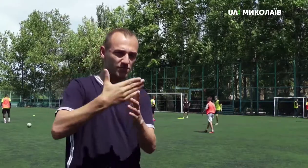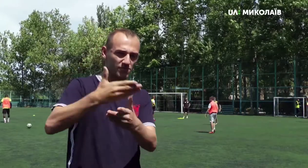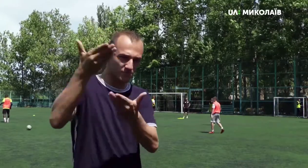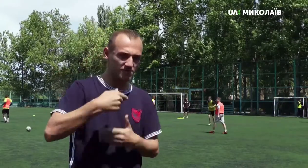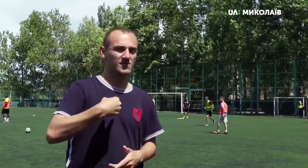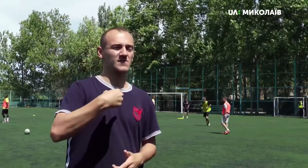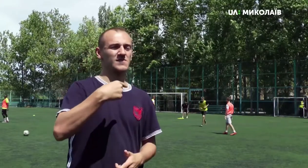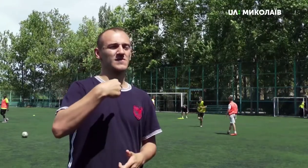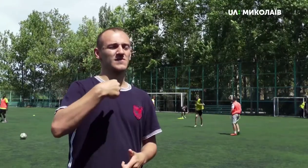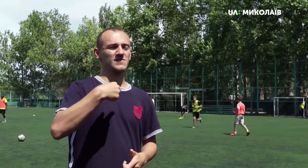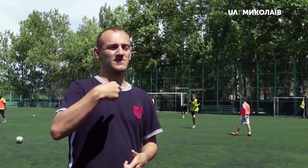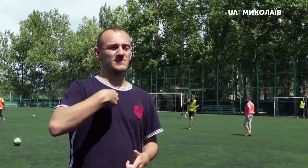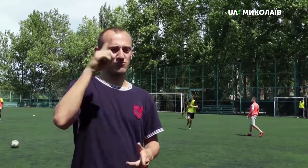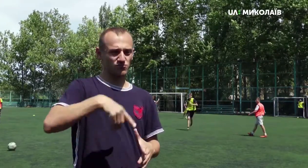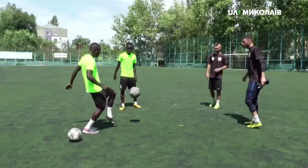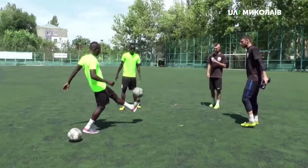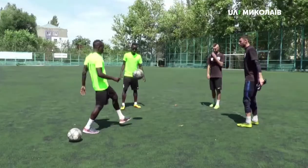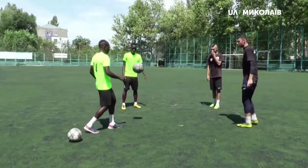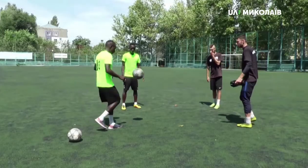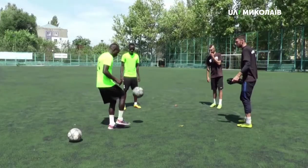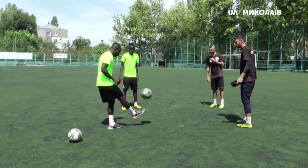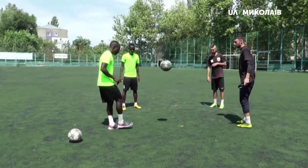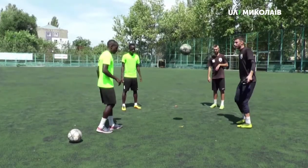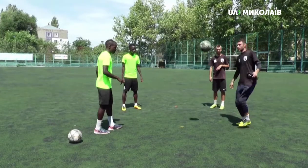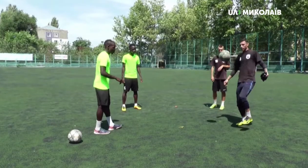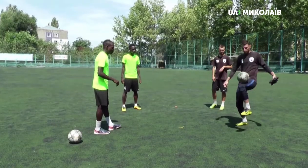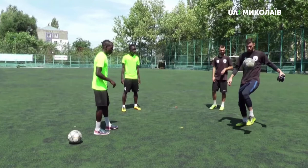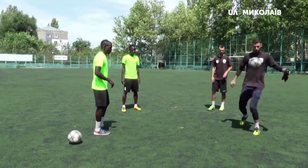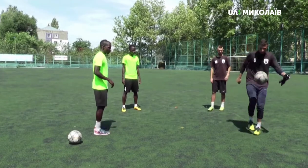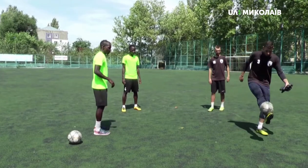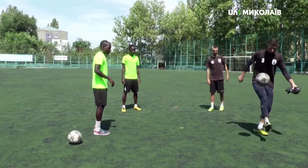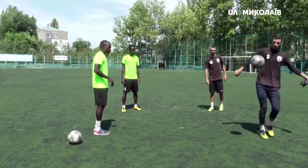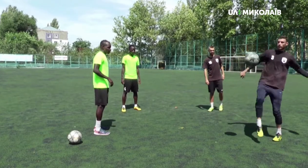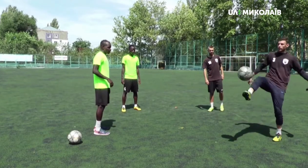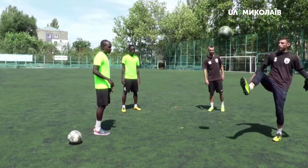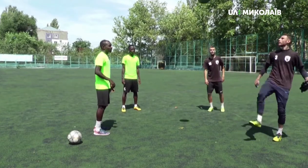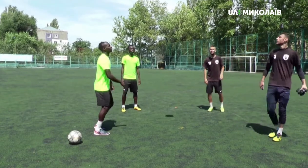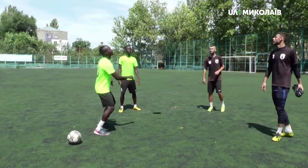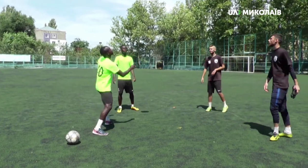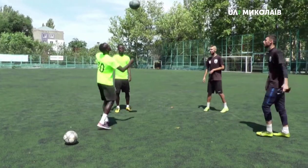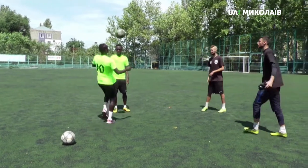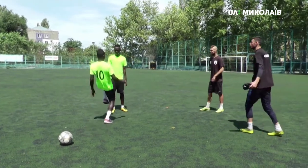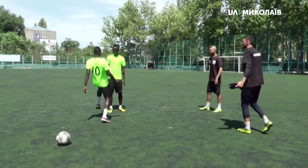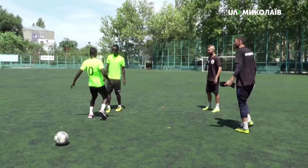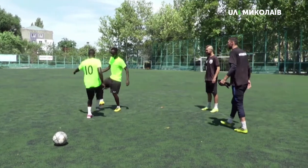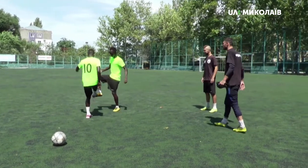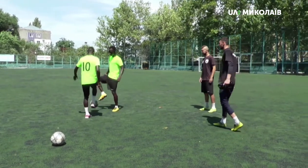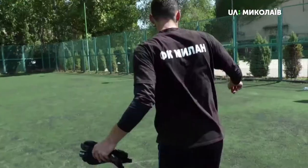справляємося. Інтернаціональна команда «Мілан» заснована у 2016 році. У її складі 15 чоловік.